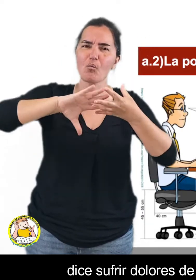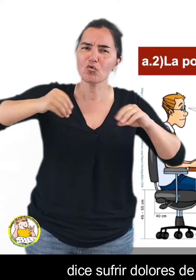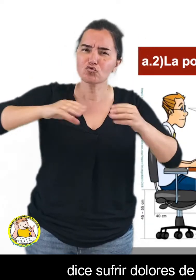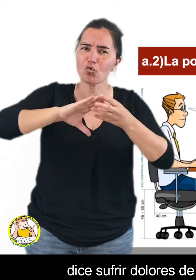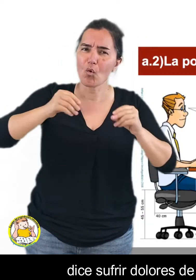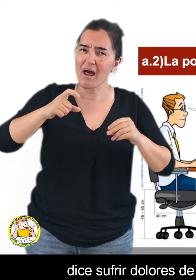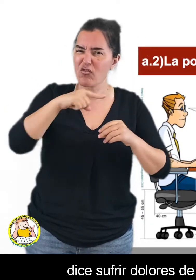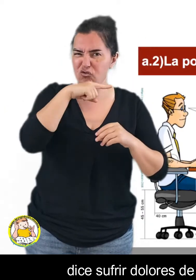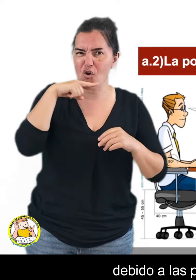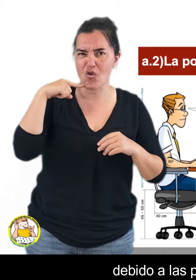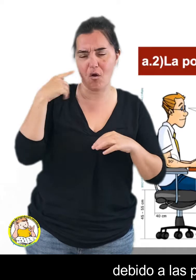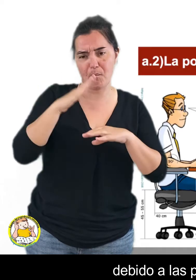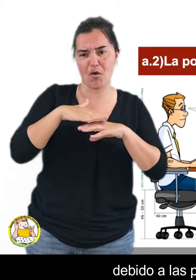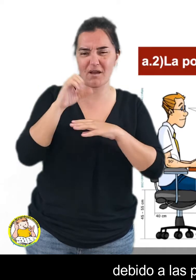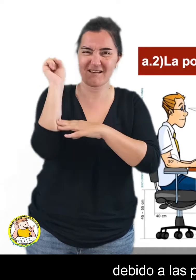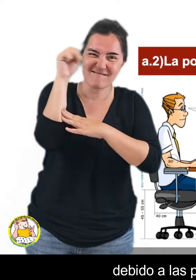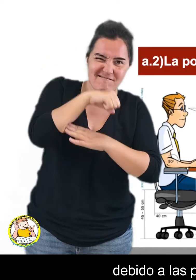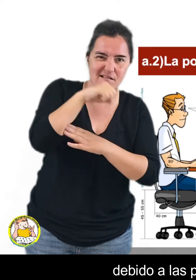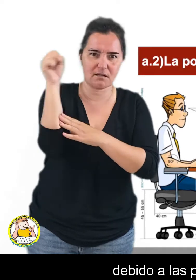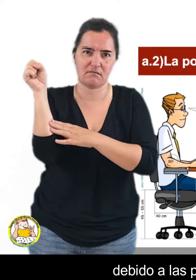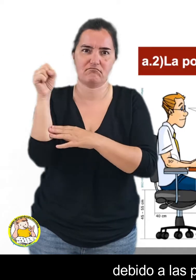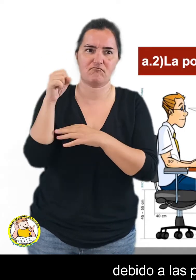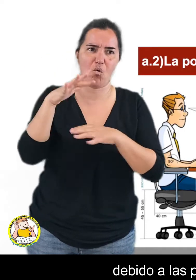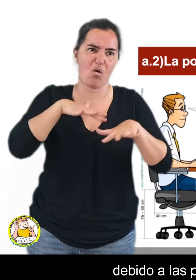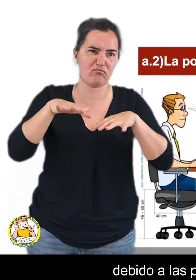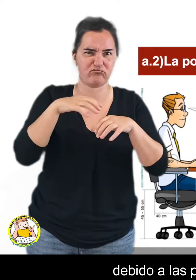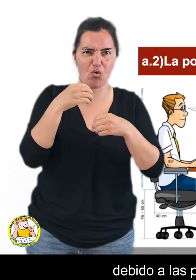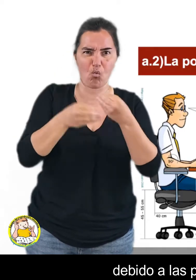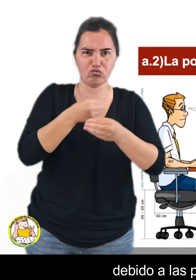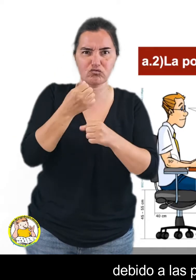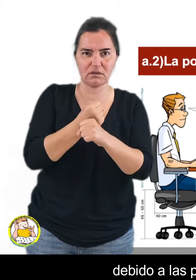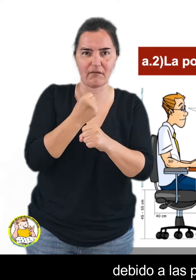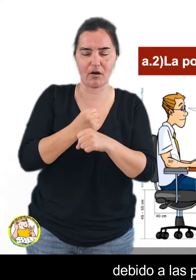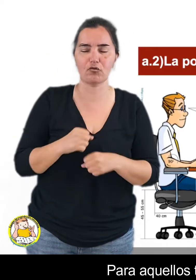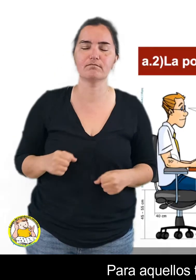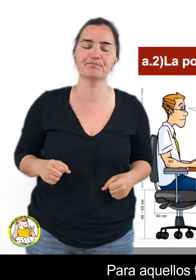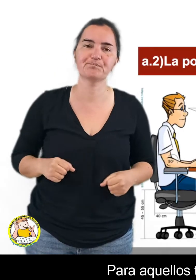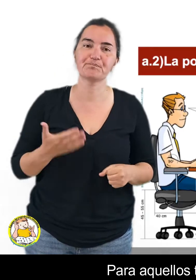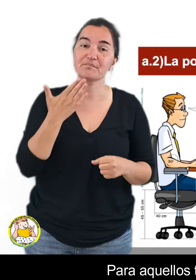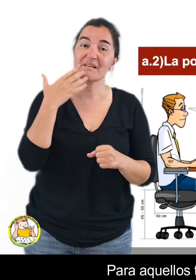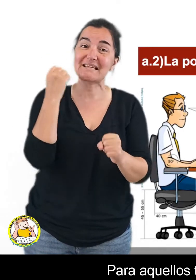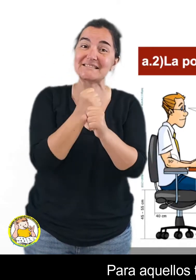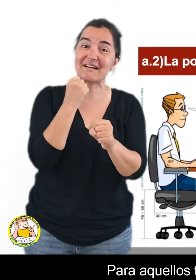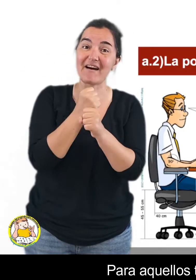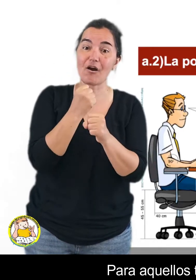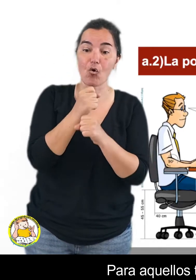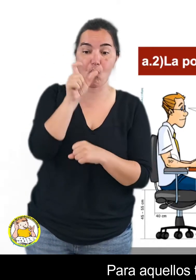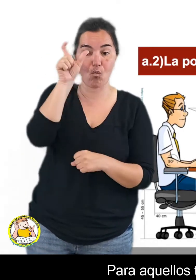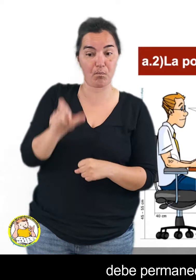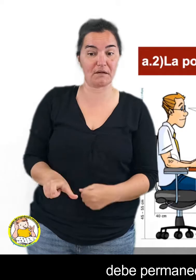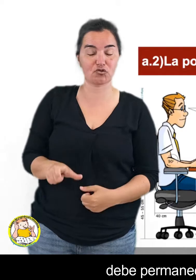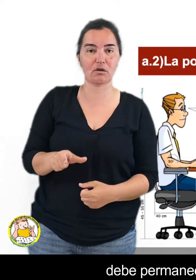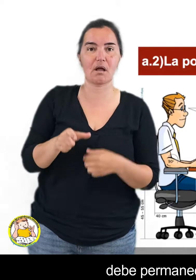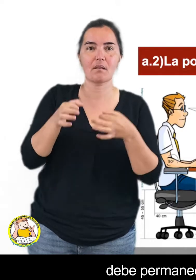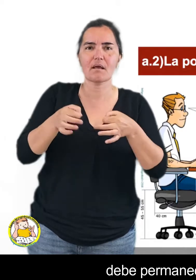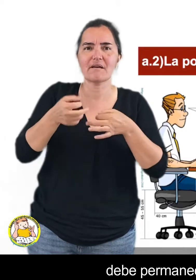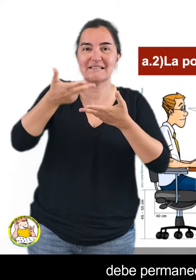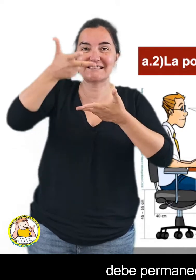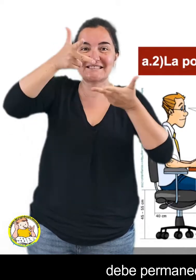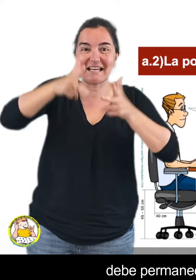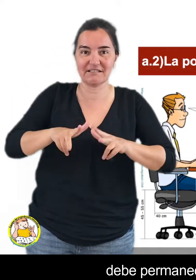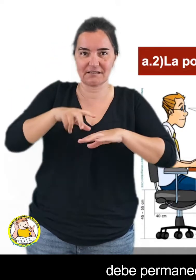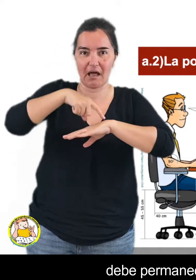23% dolores musculares debido a las posturas que utiliza en el trabajo. Para aquellos trabajos en los que una persona debe